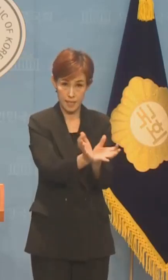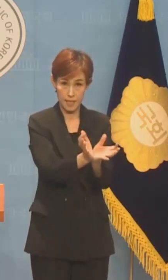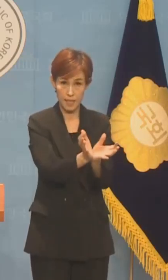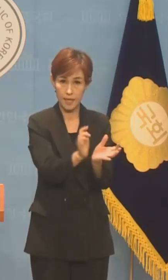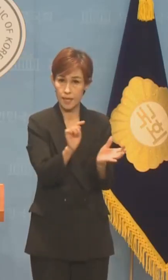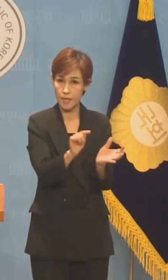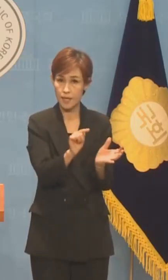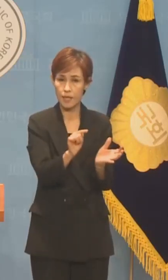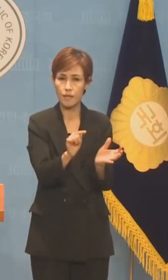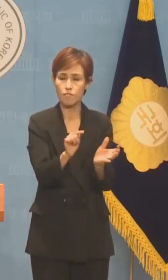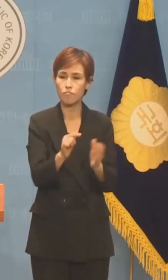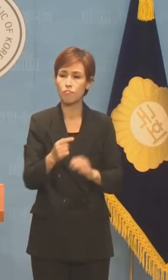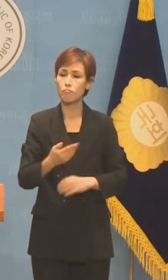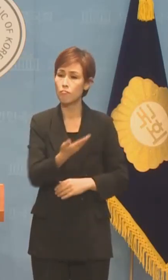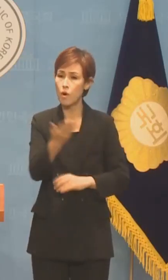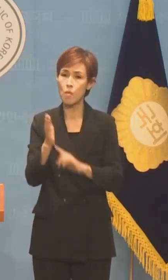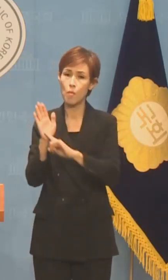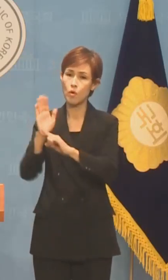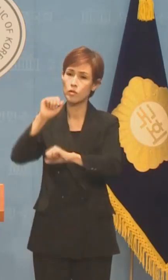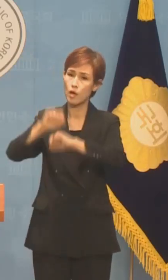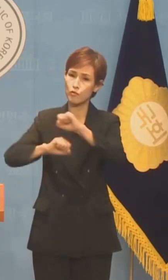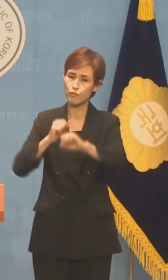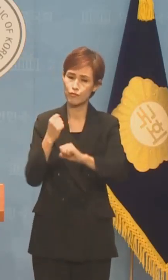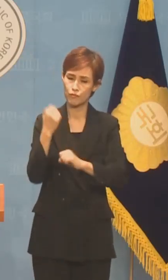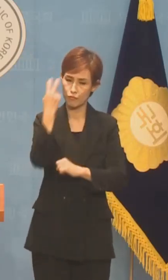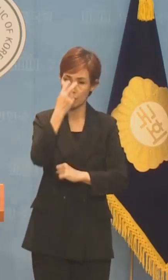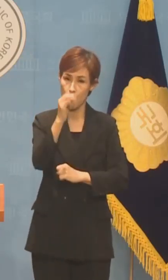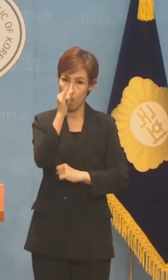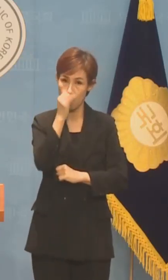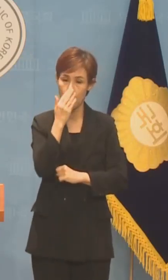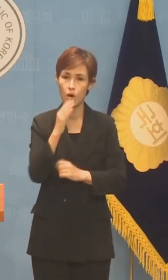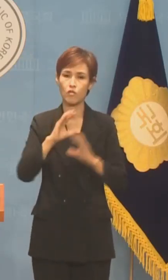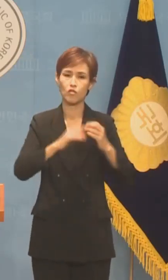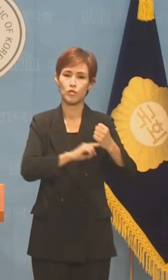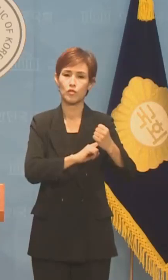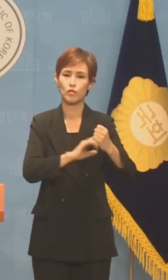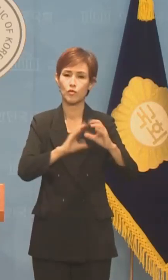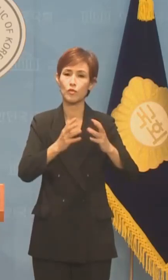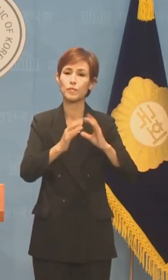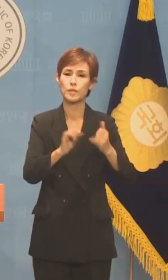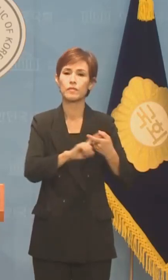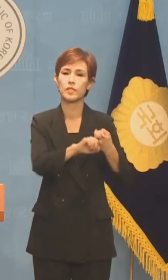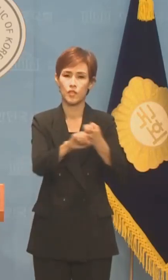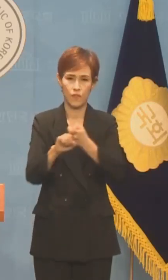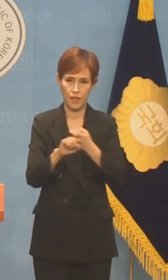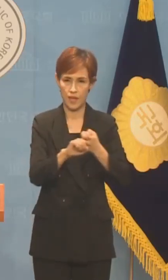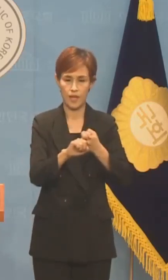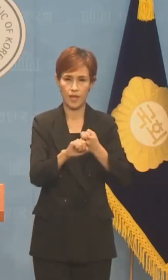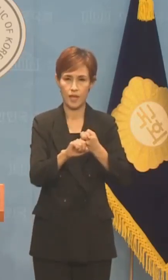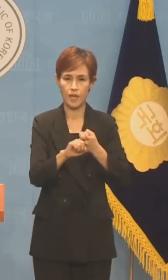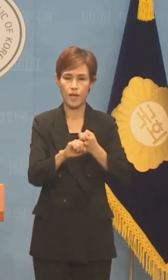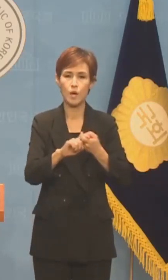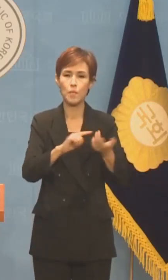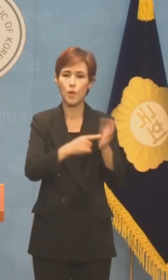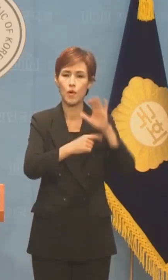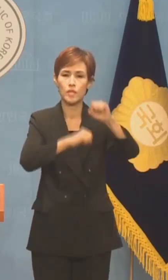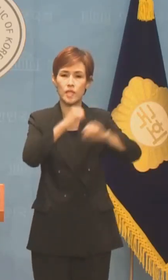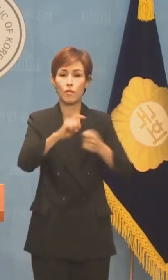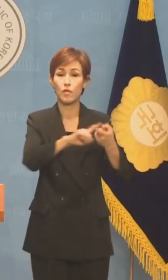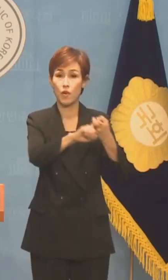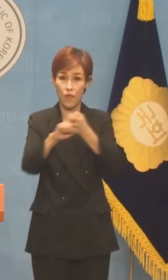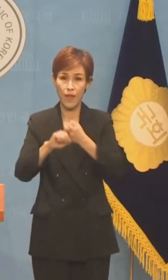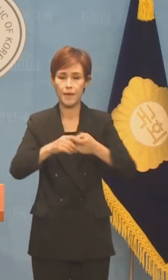중심으로 표현의 자유를 지키는 국민연대, 약칭 표현자유연대를 출범하기로 했습니다.